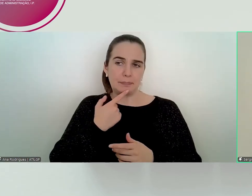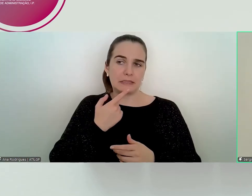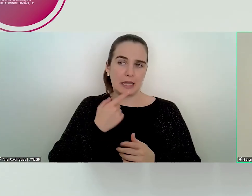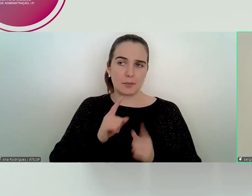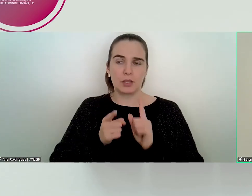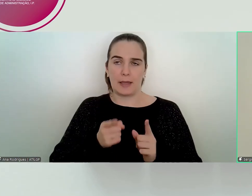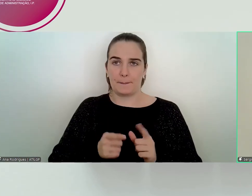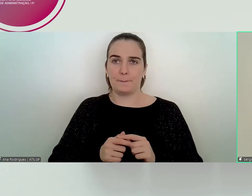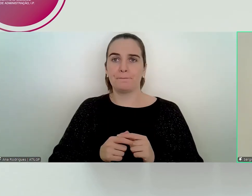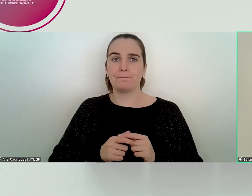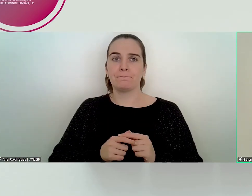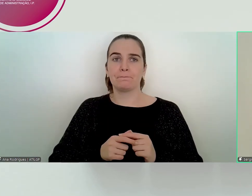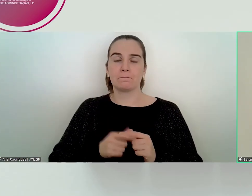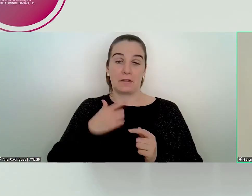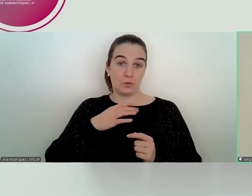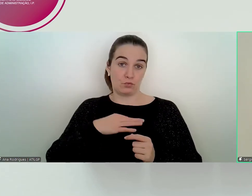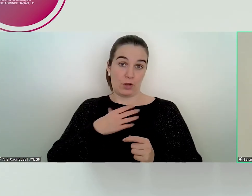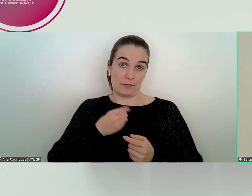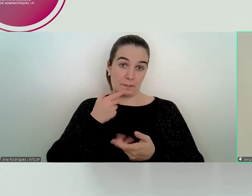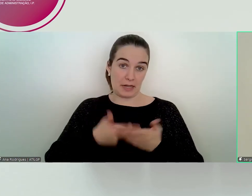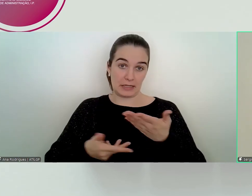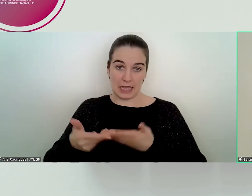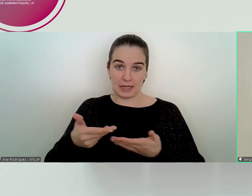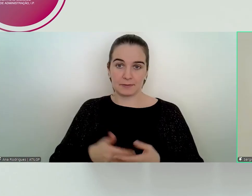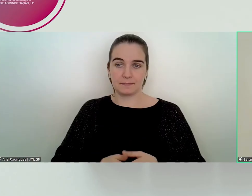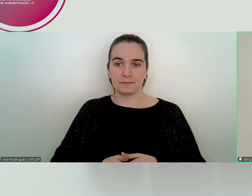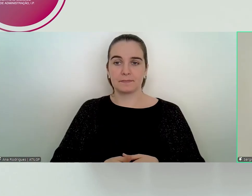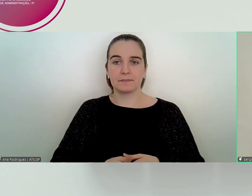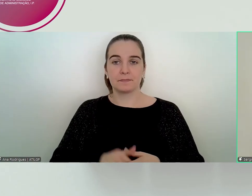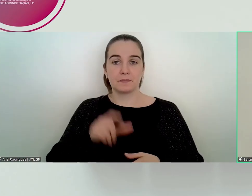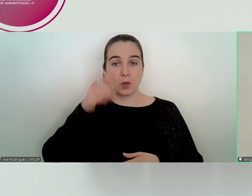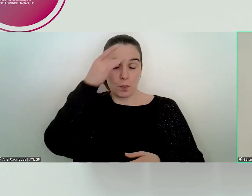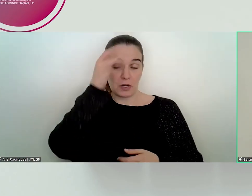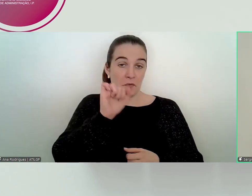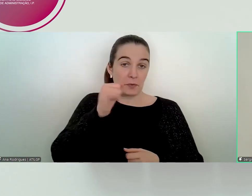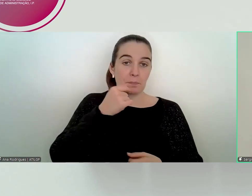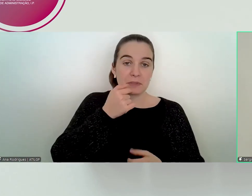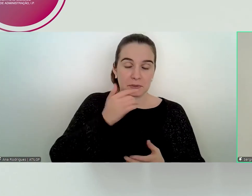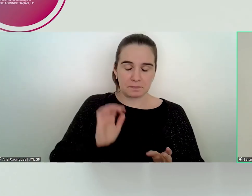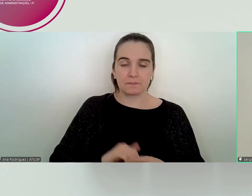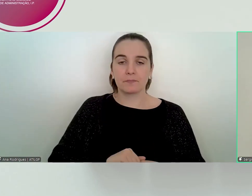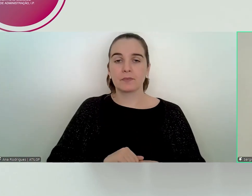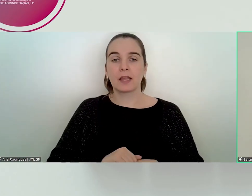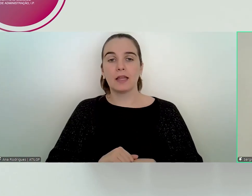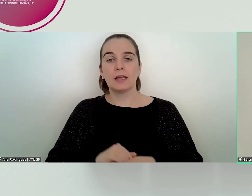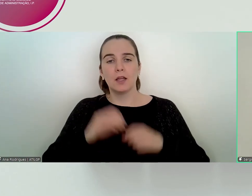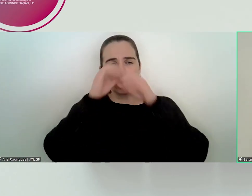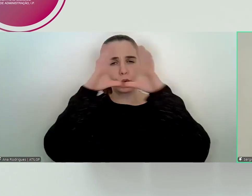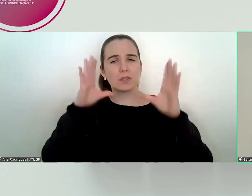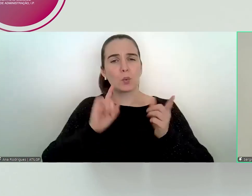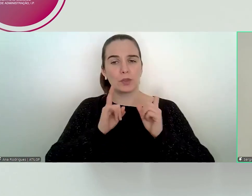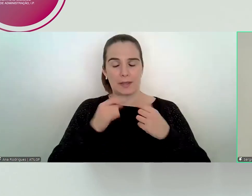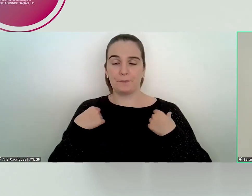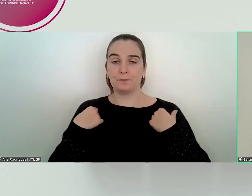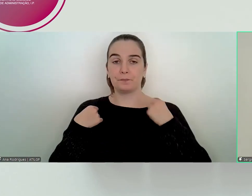avaliação chegou, e queria partilhar e queria também, enfim, ouvir a opinião da professora Sandra Firmino, é de que apesar de